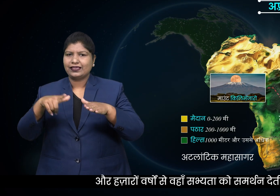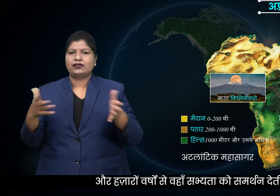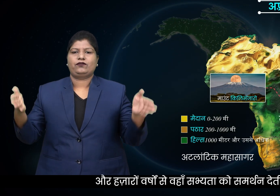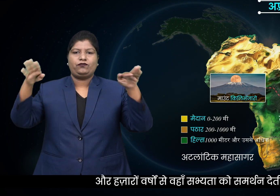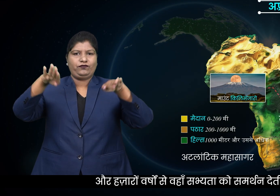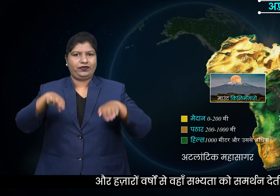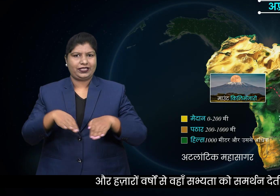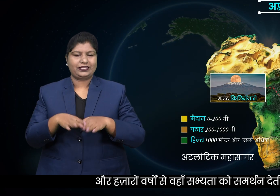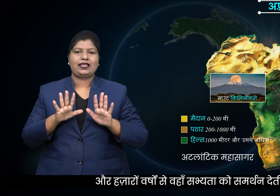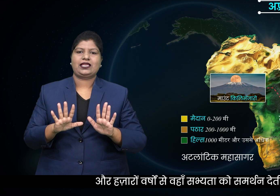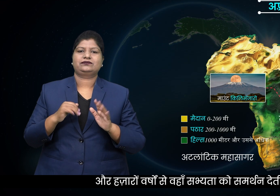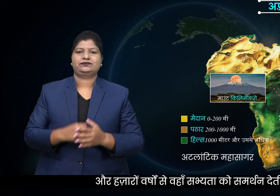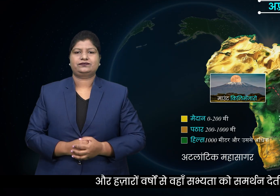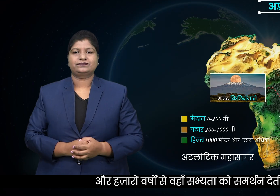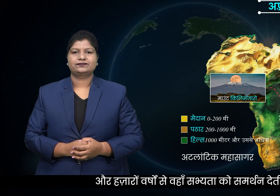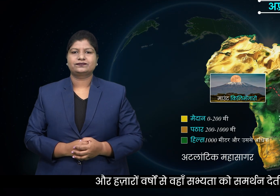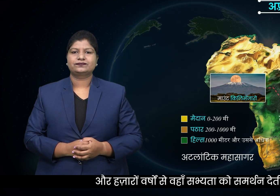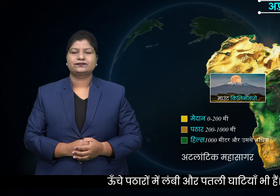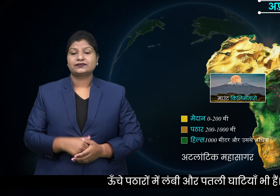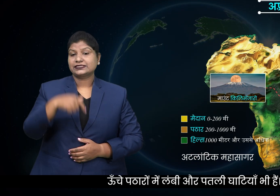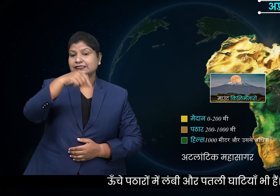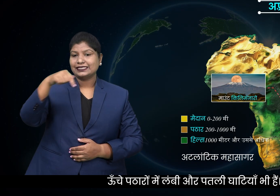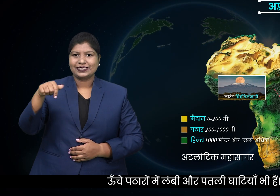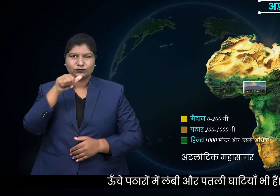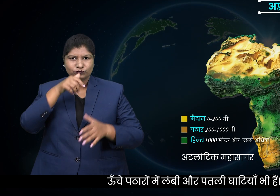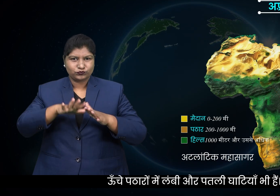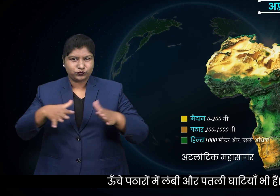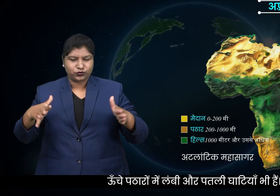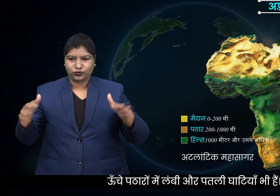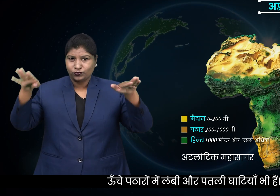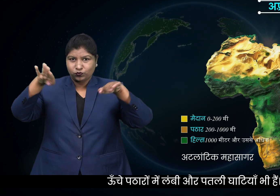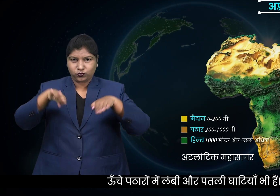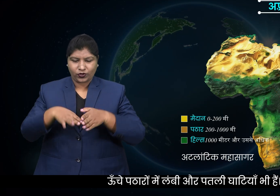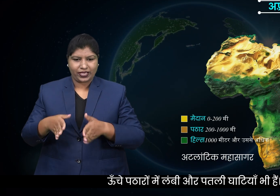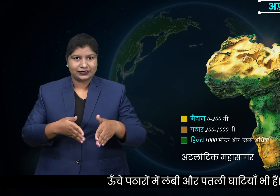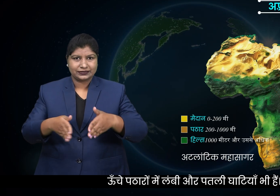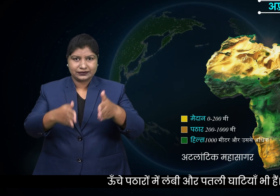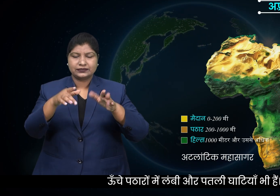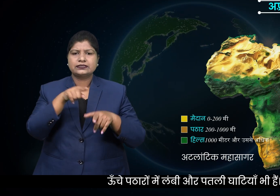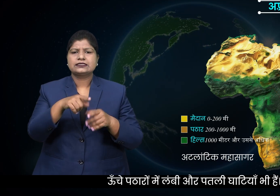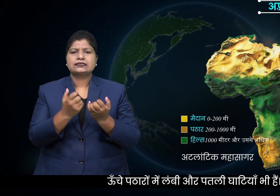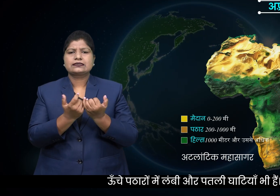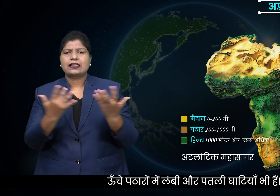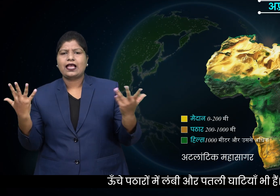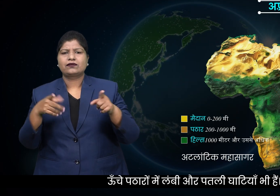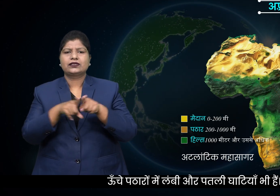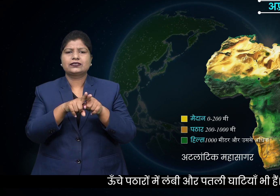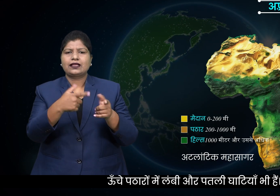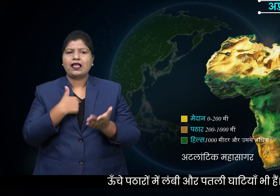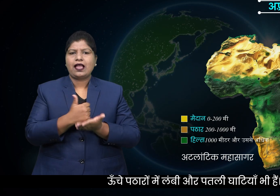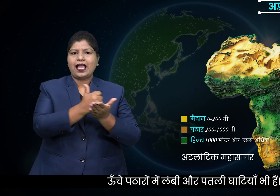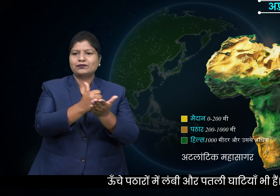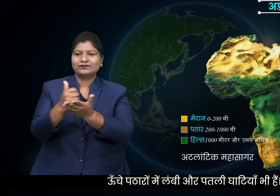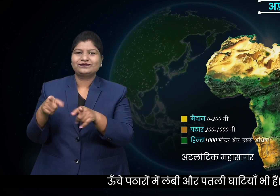से वहाँ सभ्यता का समर्थन देती है। ऊंचे पठारों में लंबी और पतली घाटियाँ भी है।